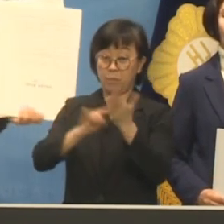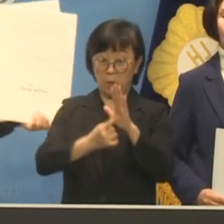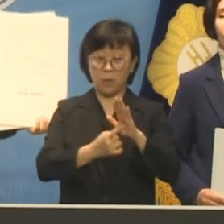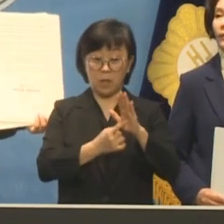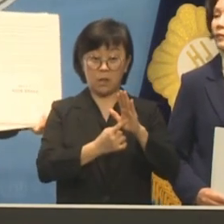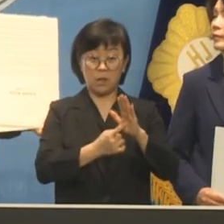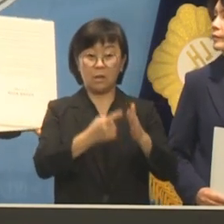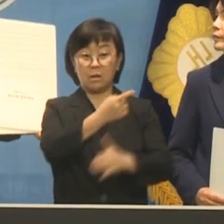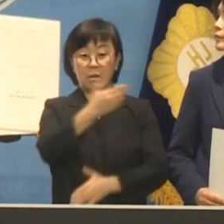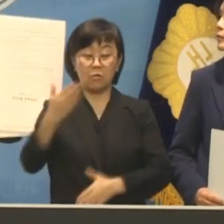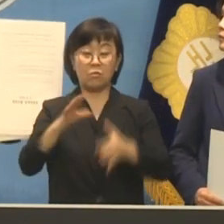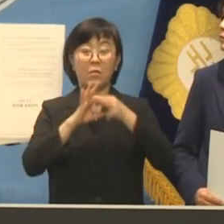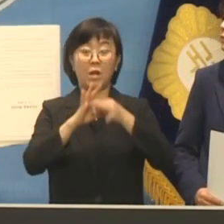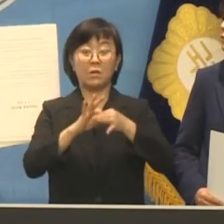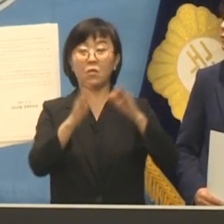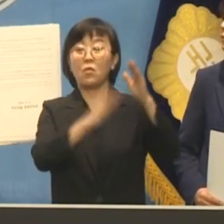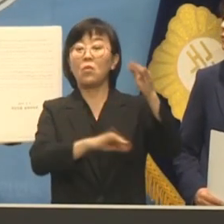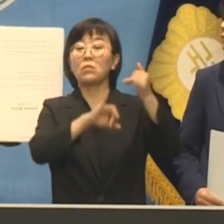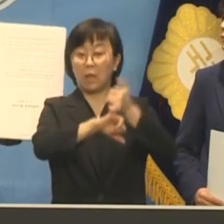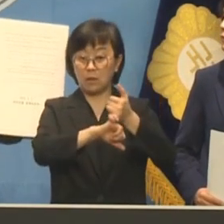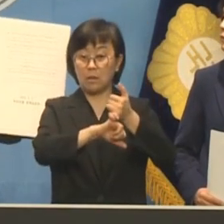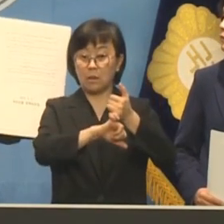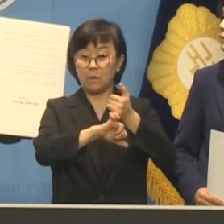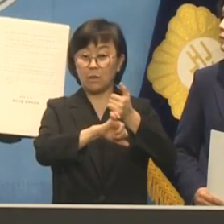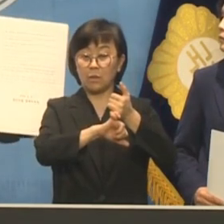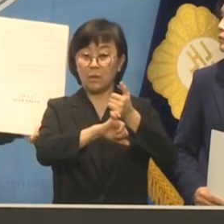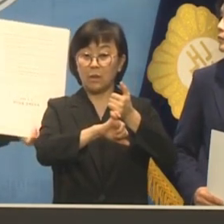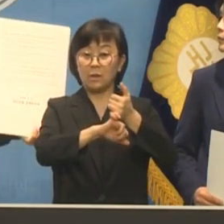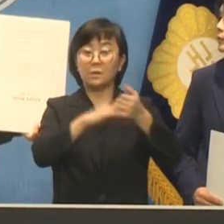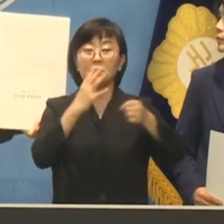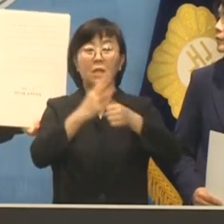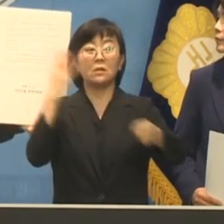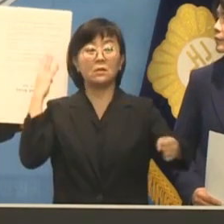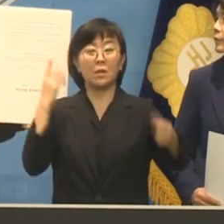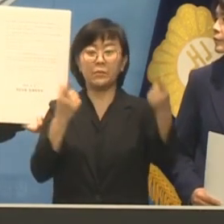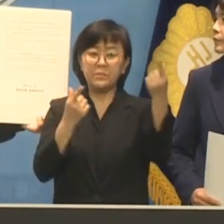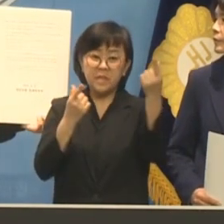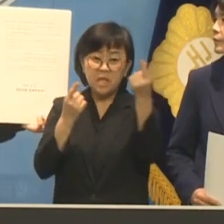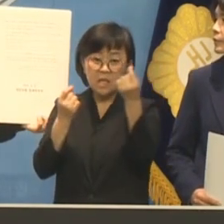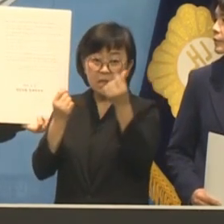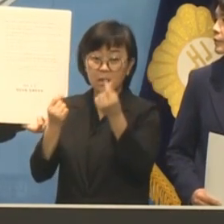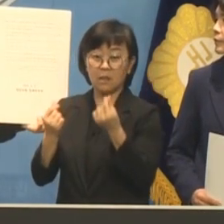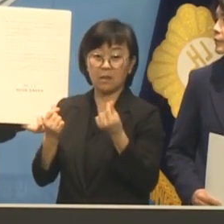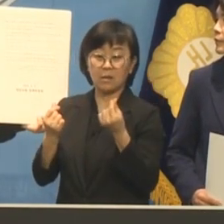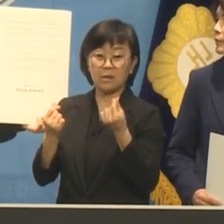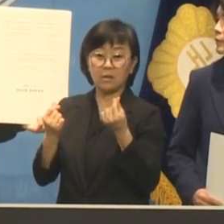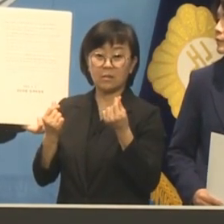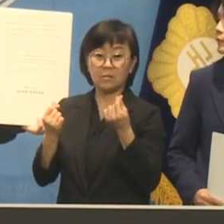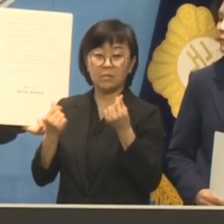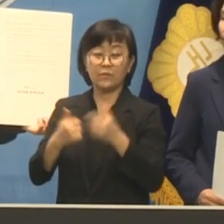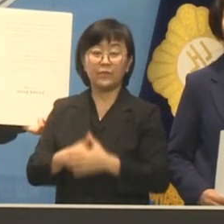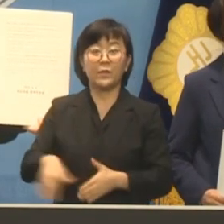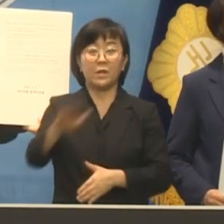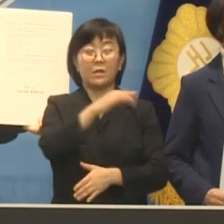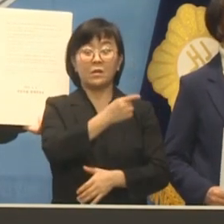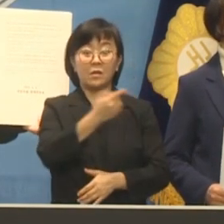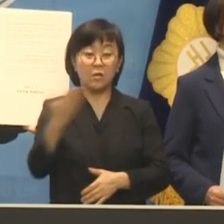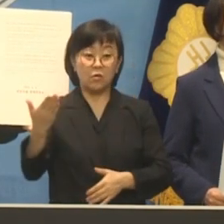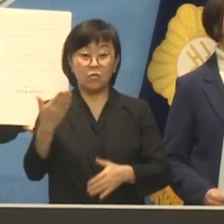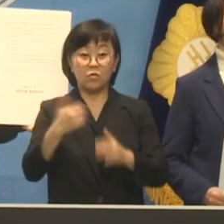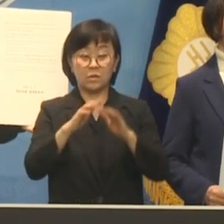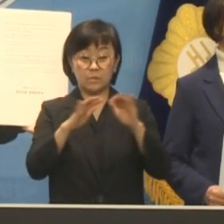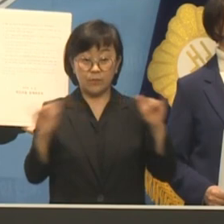소방 관련 공약인데 4년 전과 매우 유사합니다. 저희